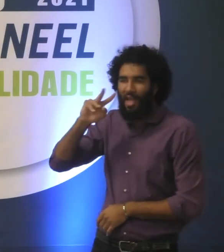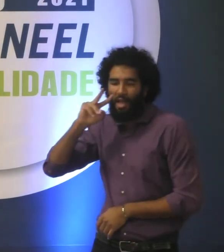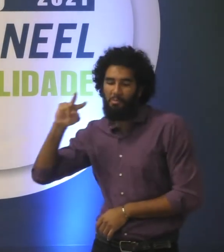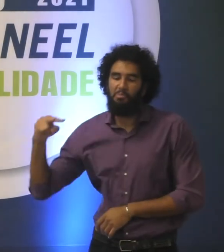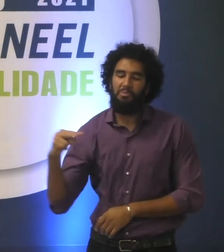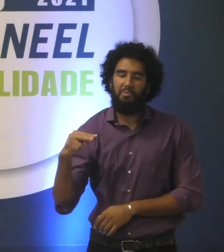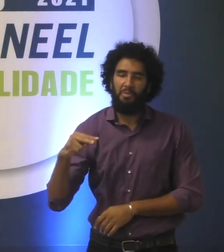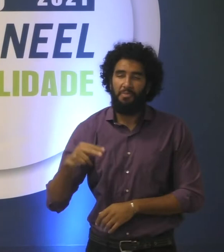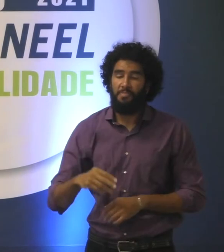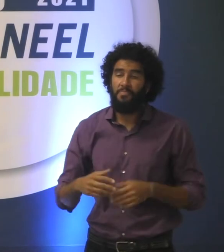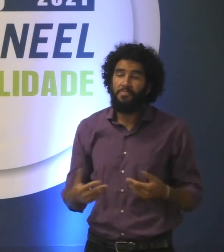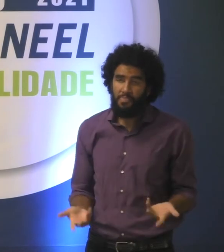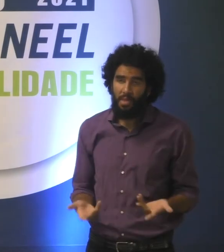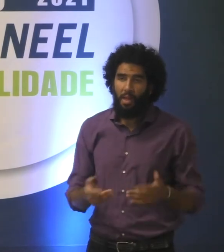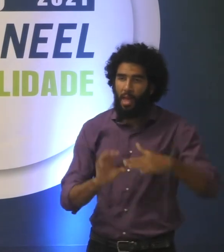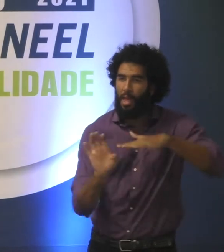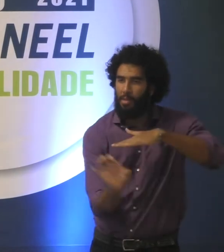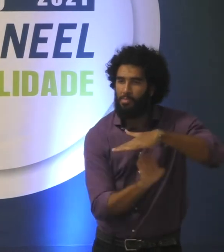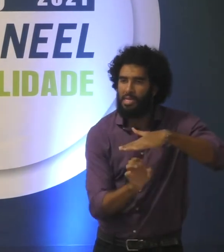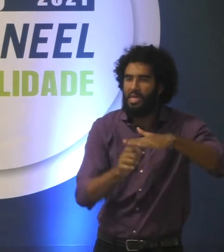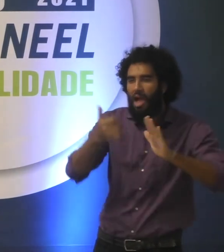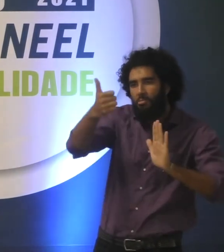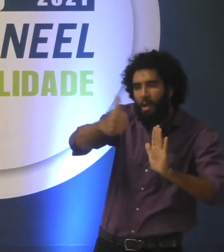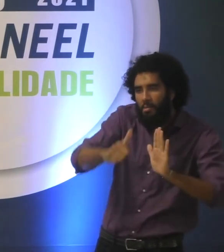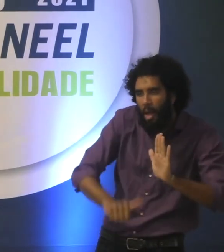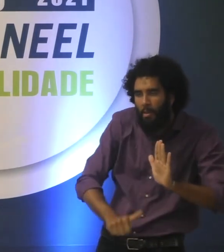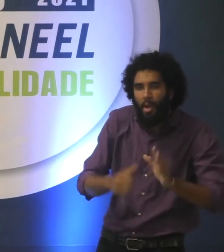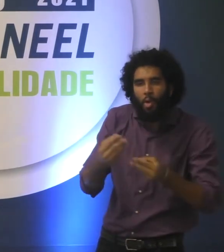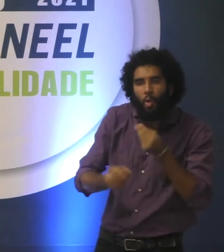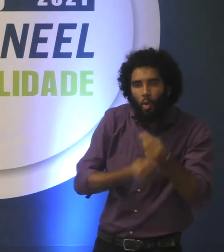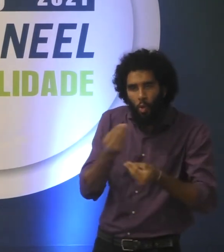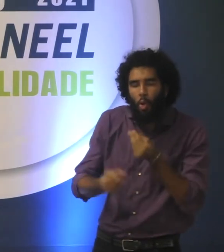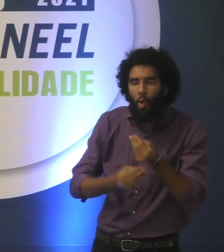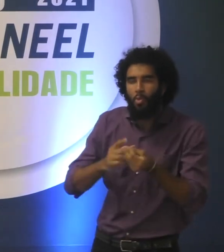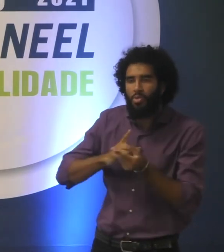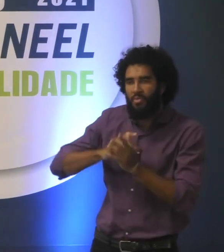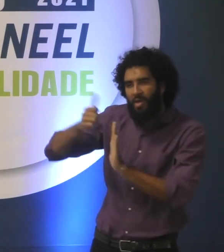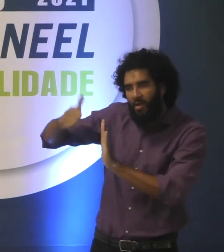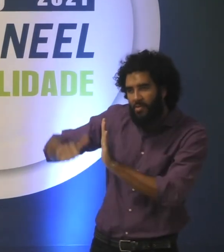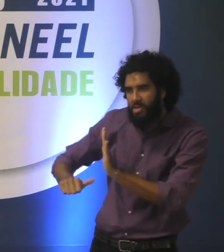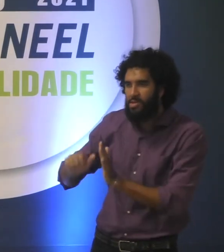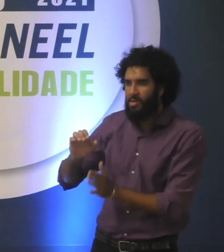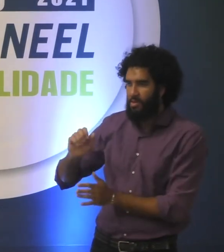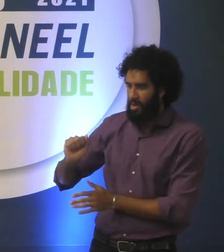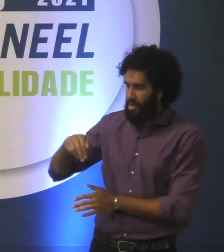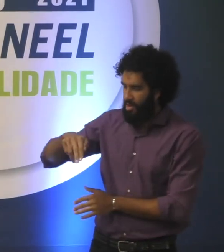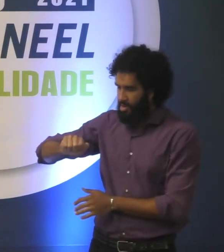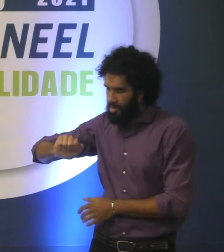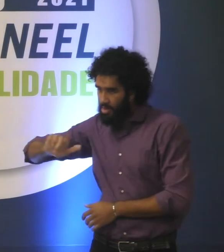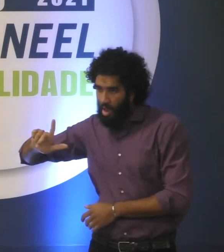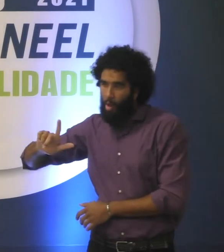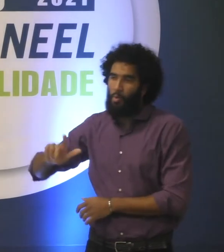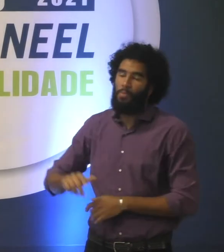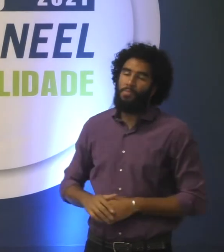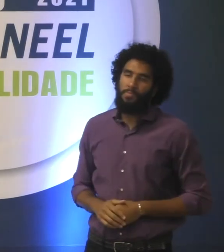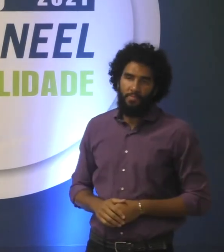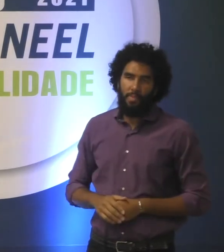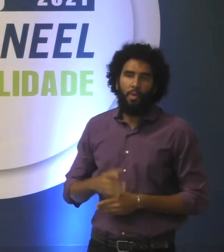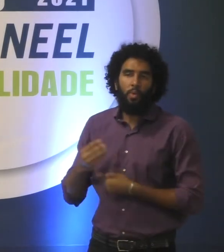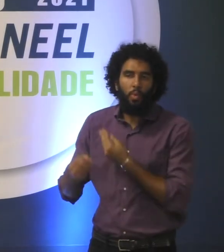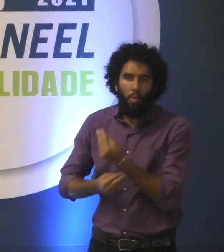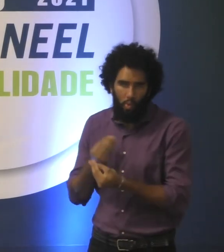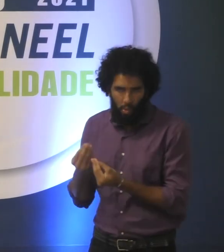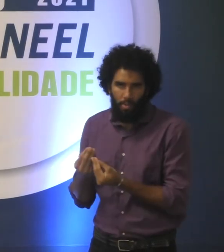Então, as empresas elas foram avaliadas por meio do Índice ANEEL de Satisfação do Consumidor, denominado IASC, né, que é aferido a partir